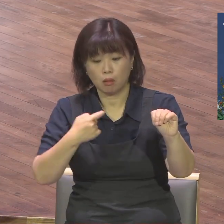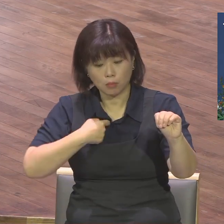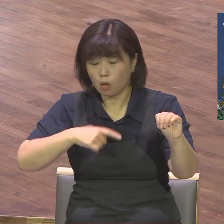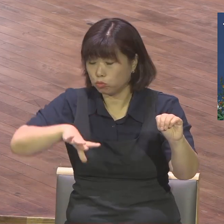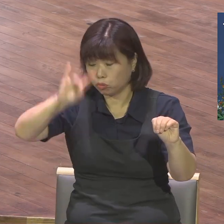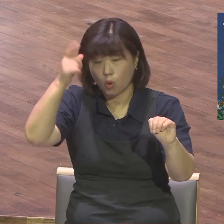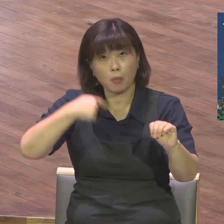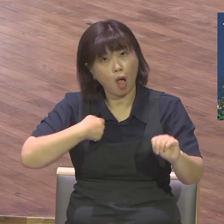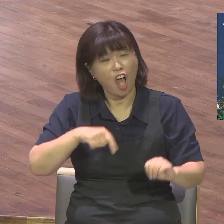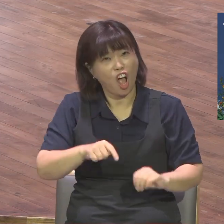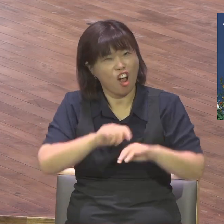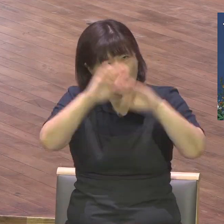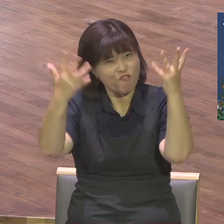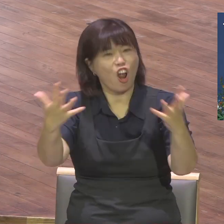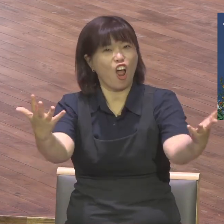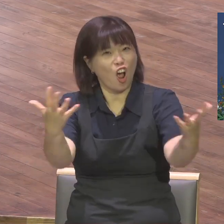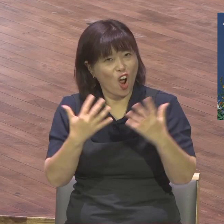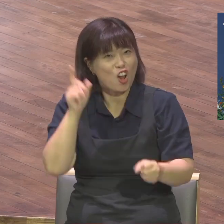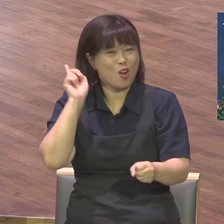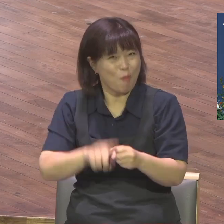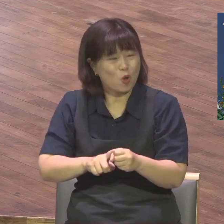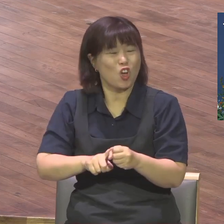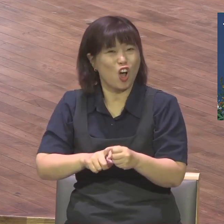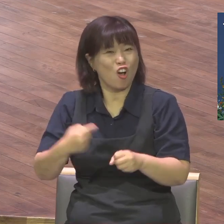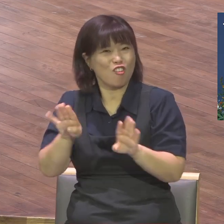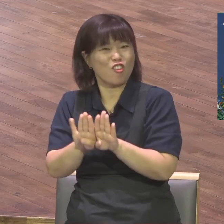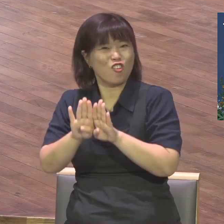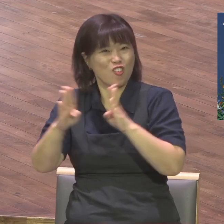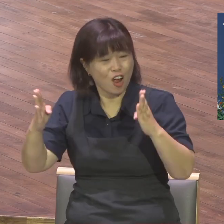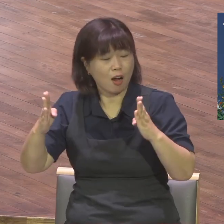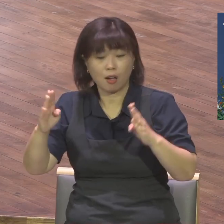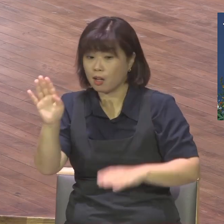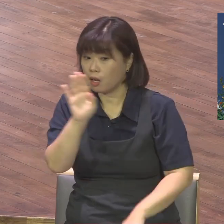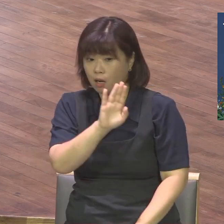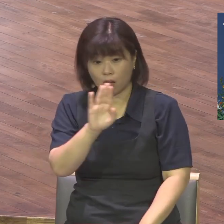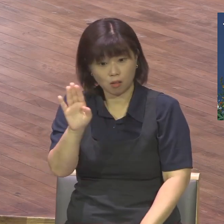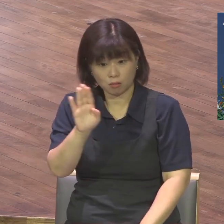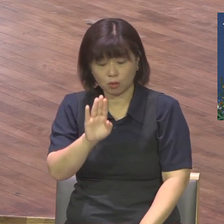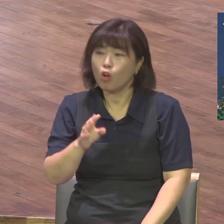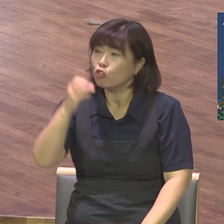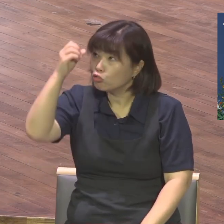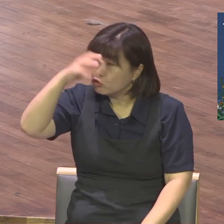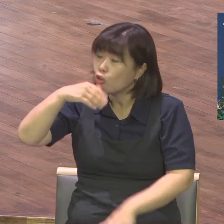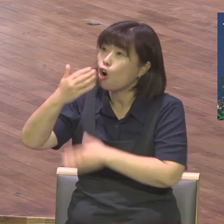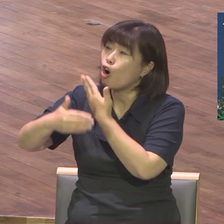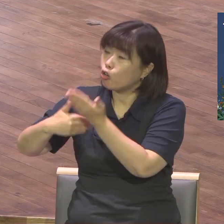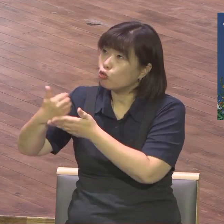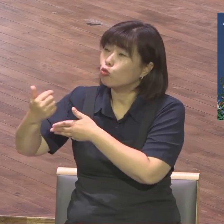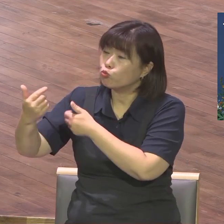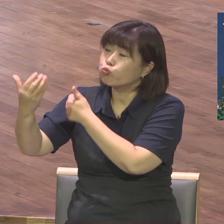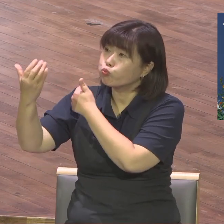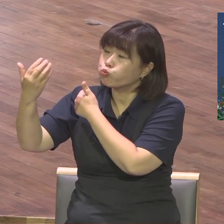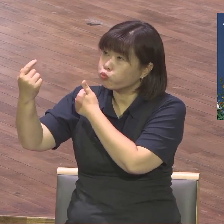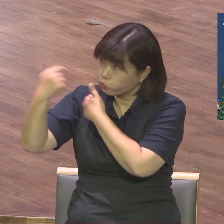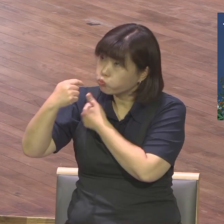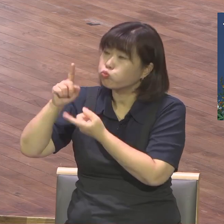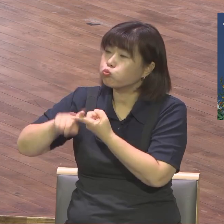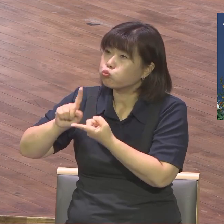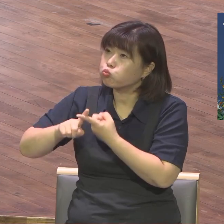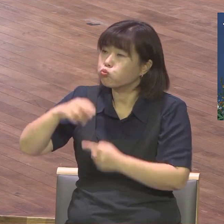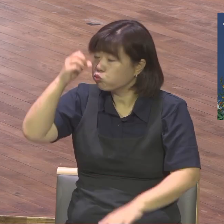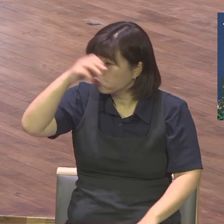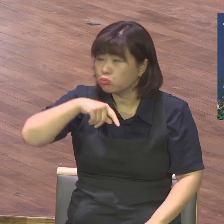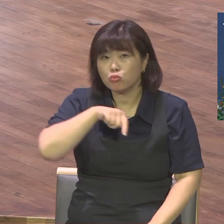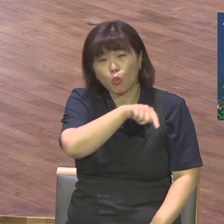여러분들의 그 탈런트를 가지고 이렇게 헌신해 주신 너무 감사하다. 놀랄 정도 이게 너무 감사하잖아요.